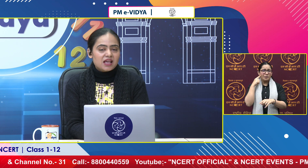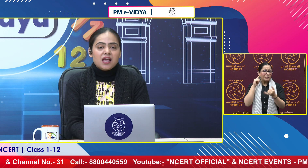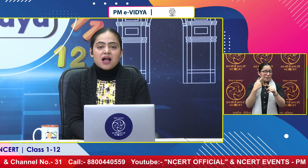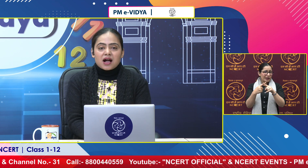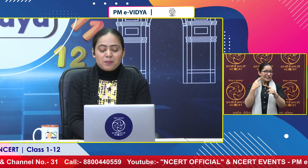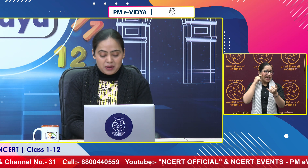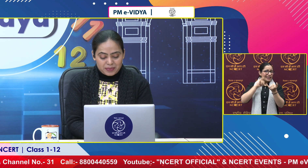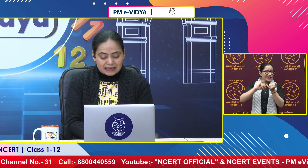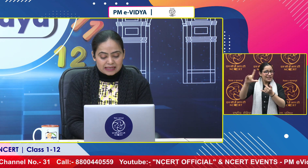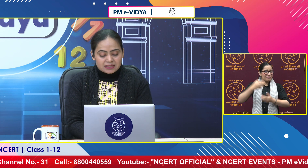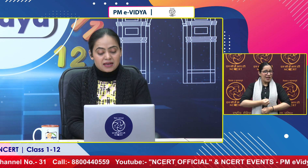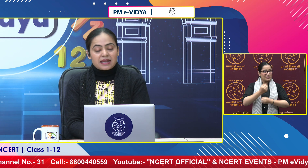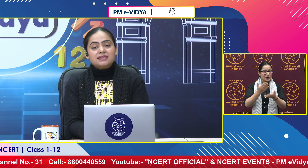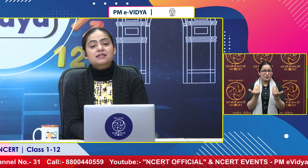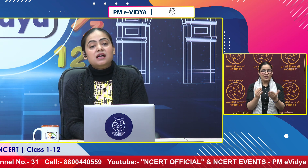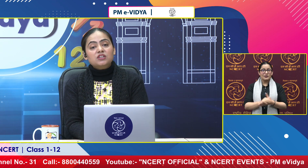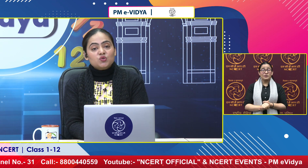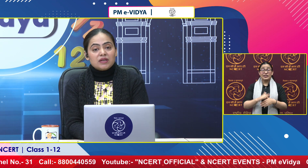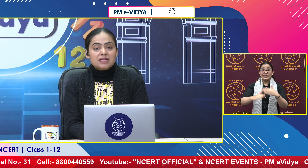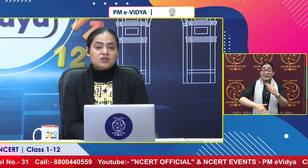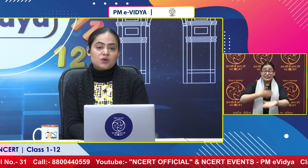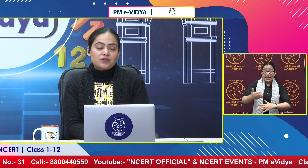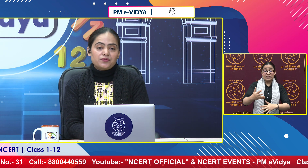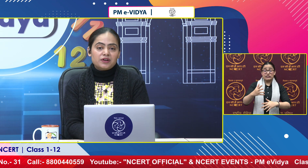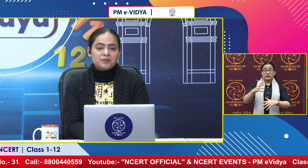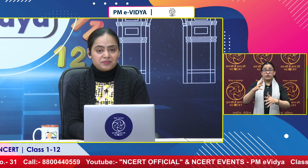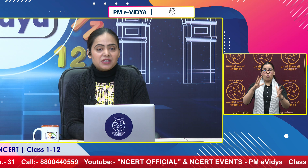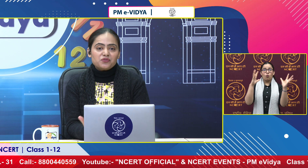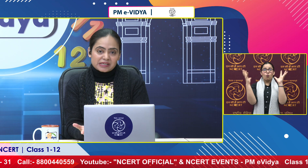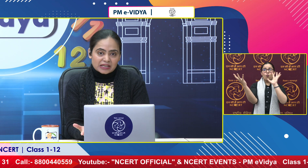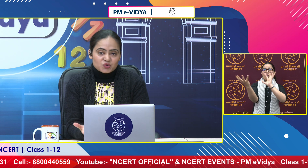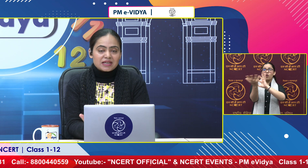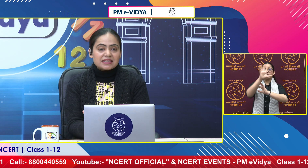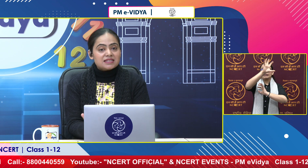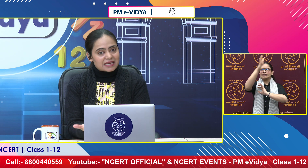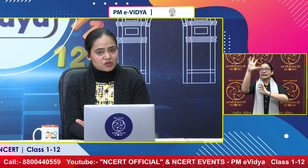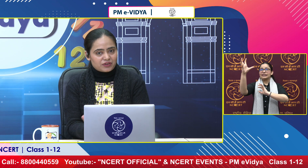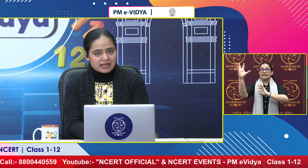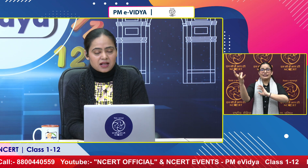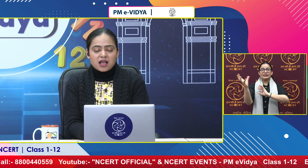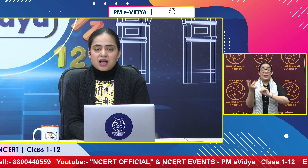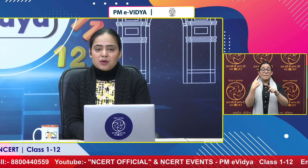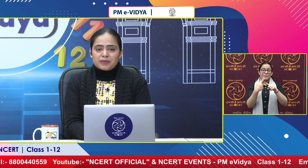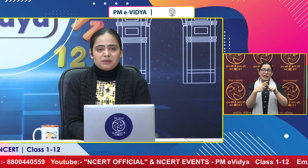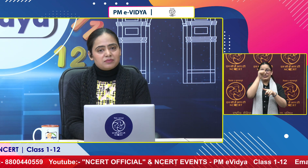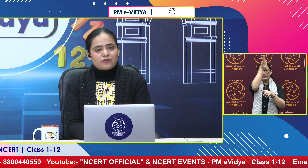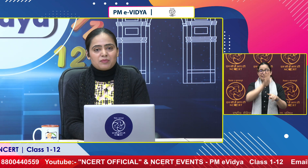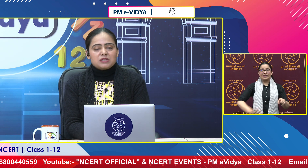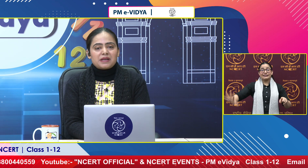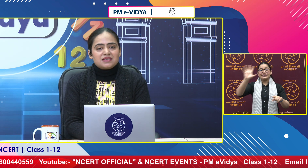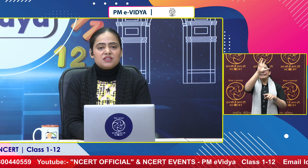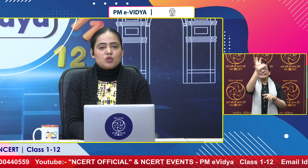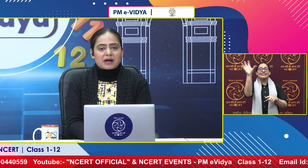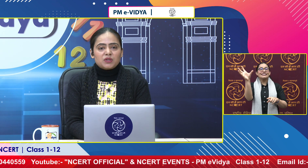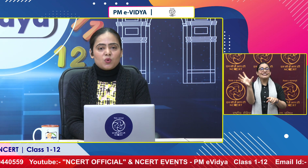सकते हैं। अब हम बात करते हैं नेक्स्ट कंट्रीज़ ऑफ डिफरेंट कंट्रीज़ एंड स्टेट्स ऑफ इंडिया। भाई